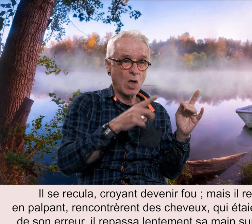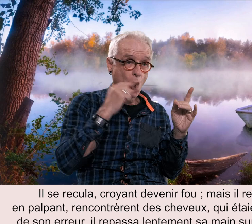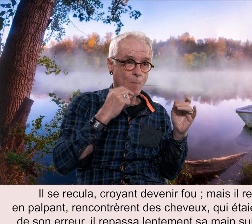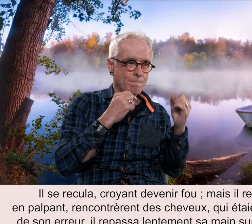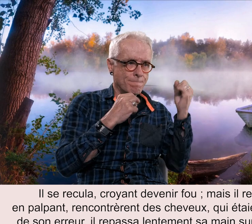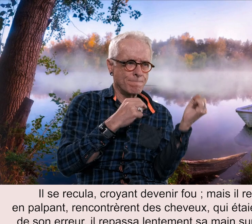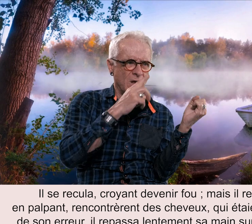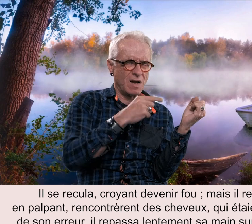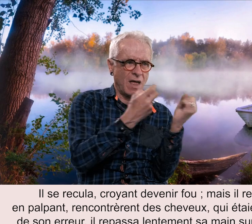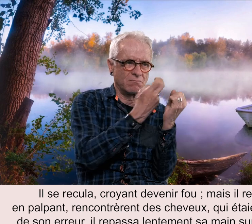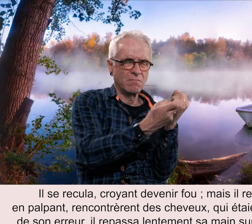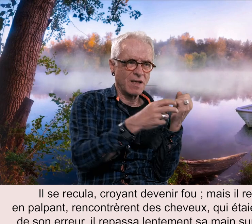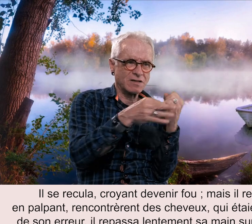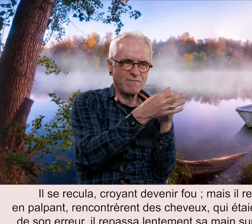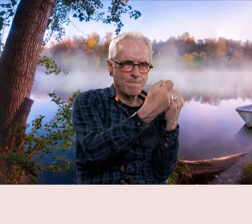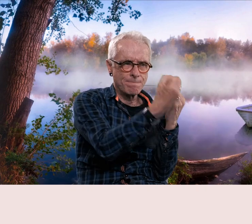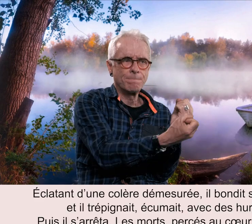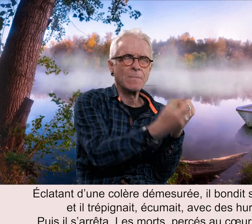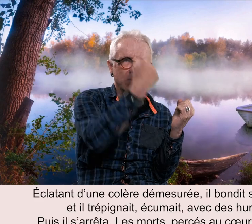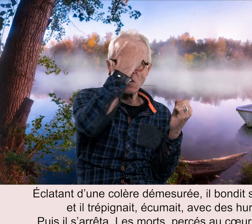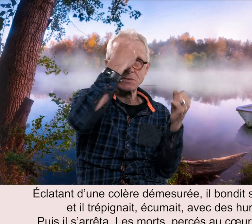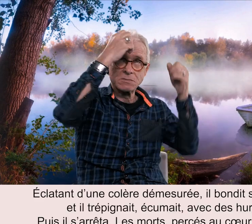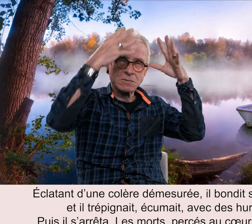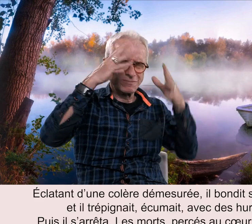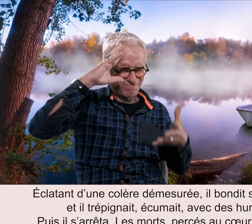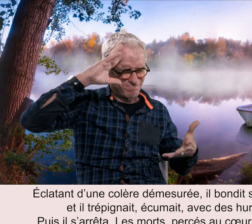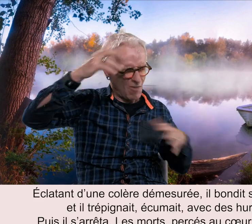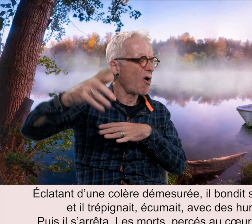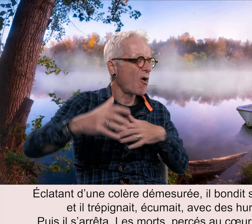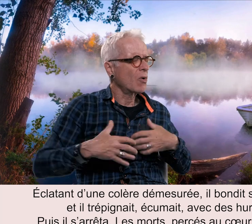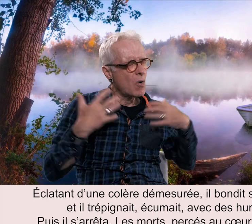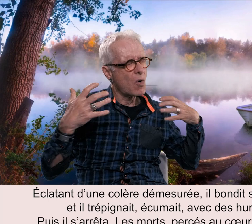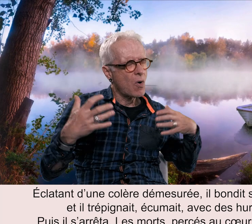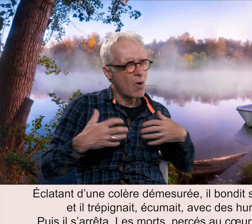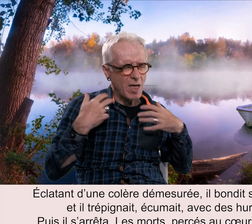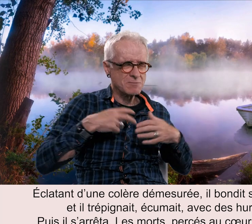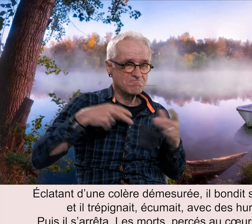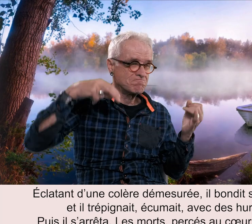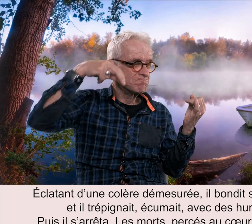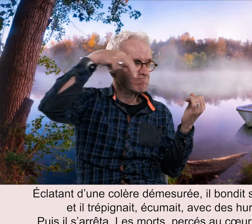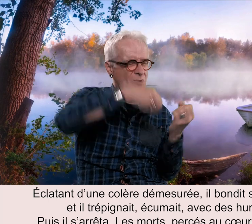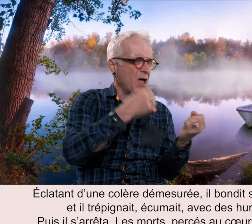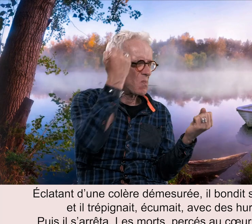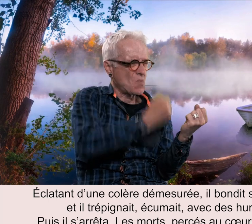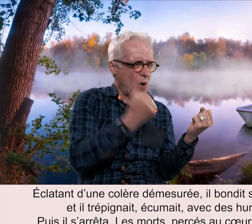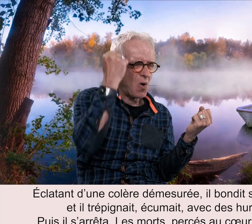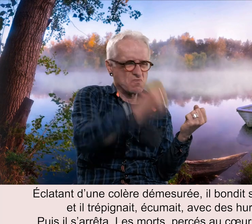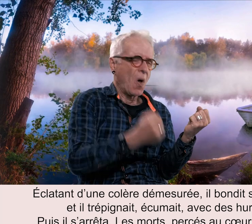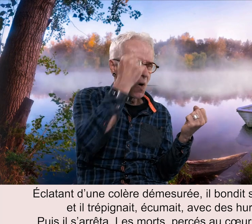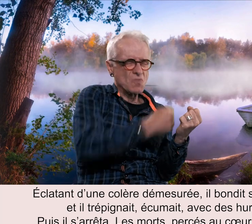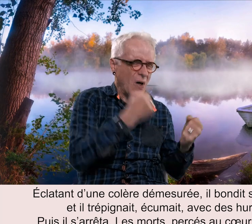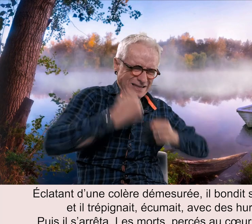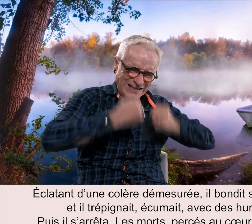homme, un homme couché avec sa femme. Éclatant d'une colère démesurée, il bondit sur eux à coups de poignard et il